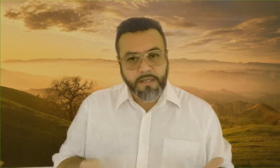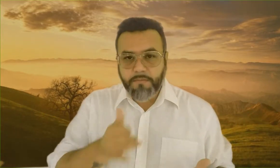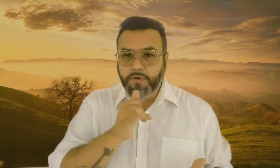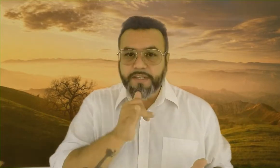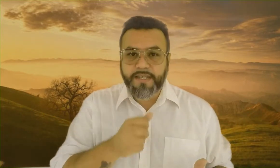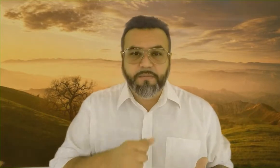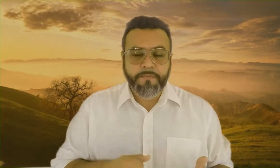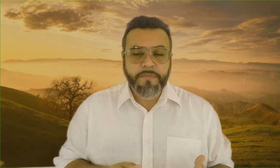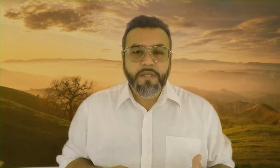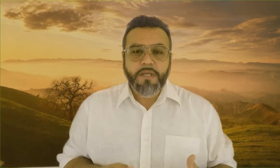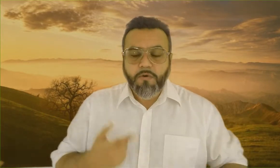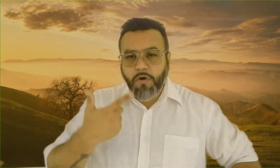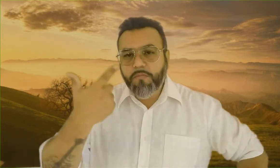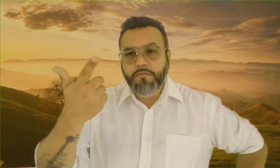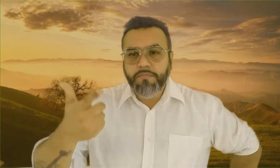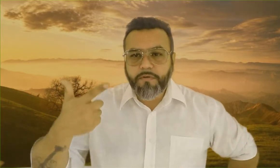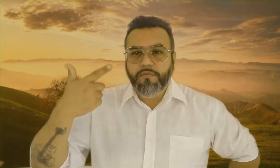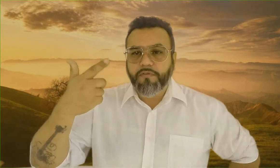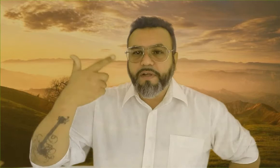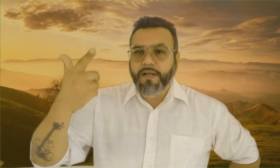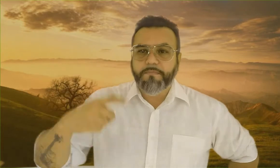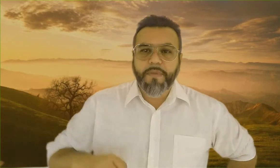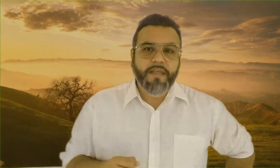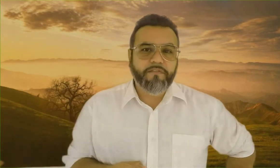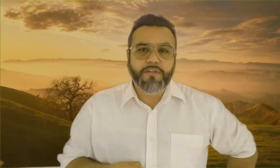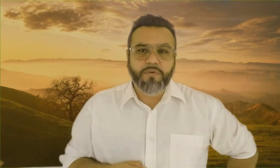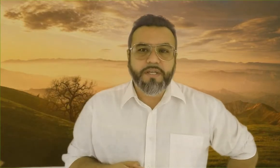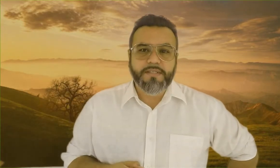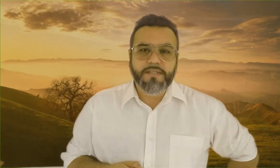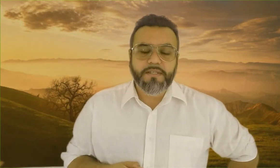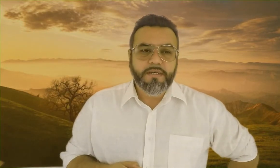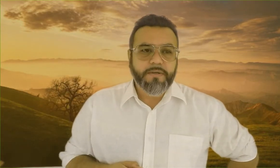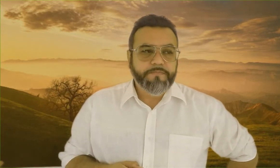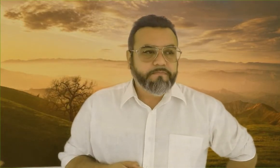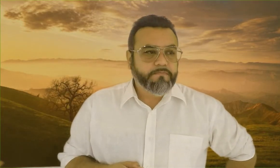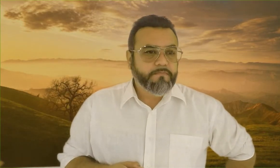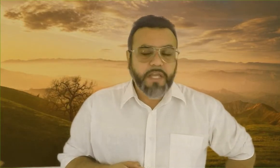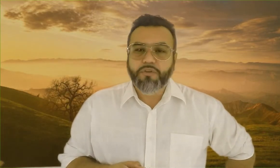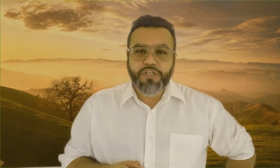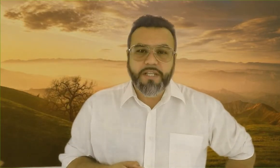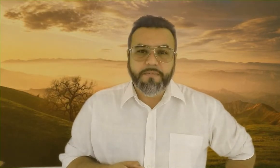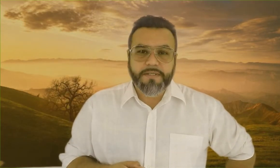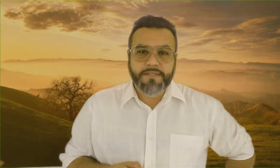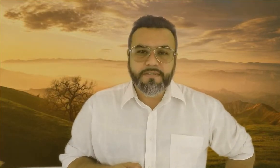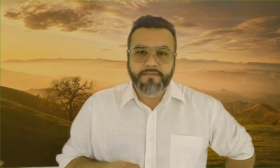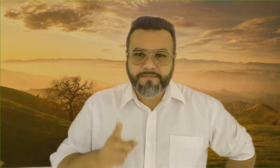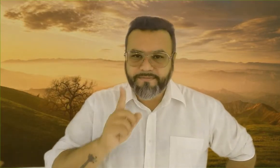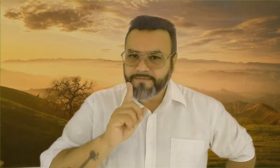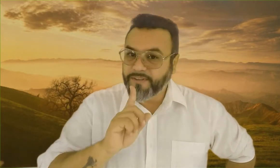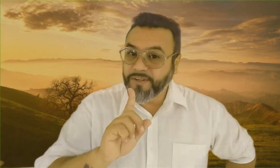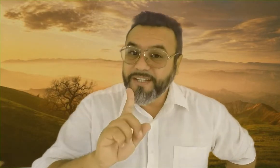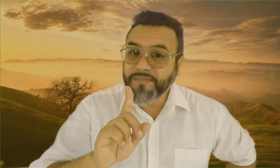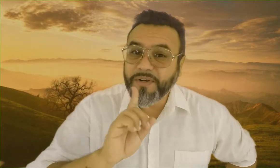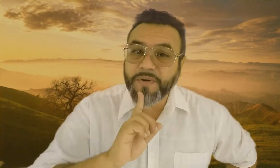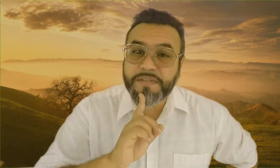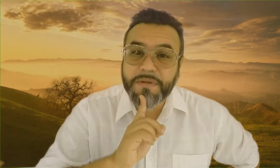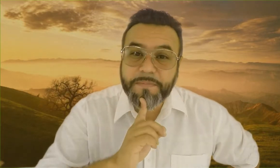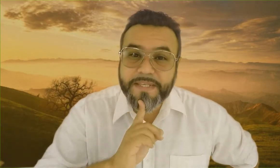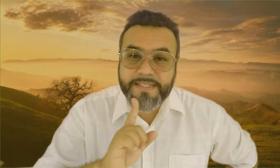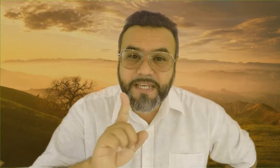Por exemplo, como eu vou falar bem-aventurança dentro de Libras? Tem uma coisa para pensar. Eu vou